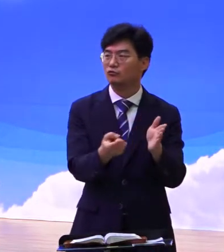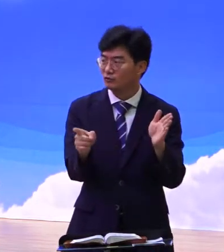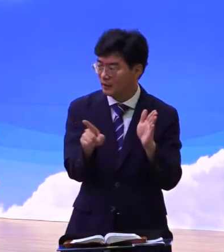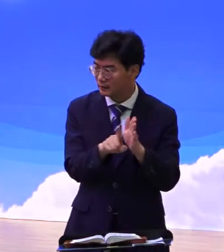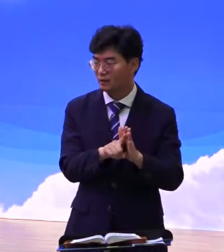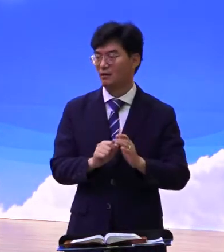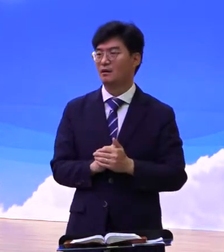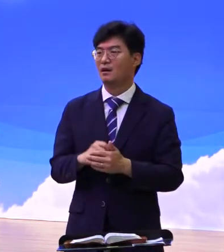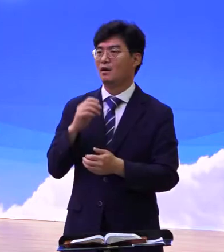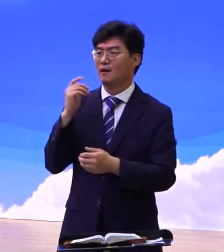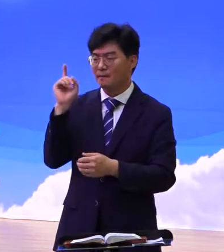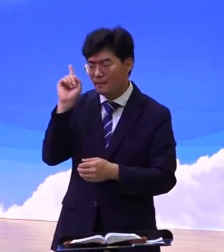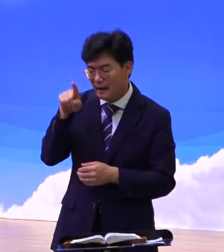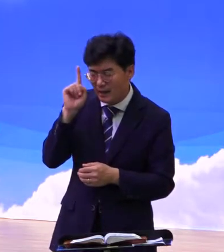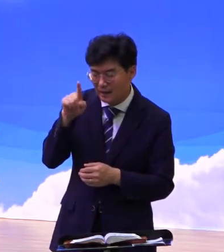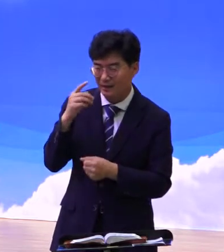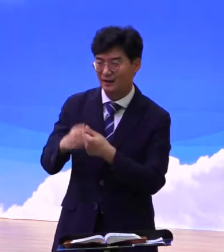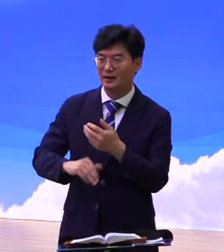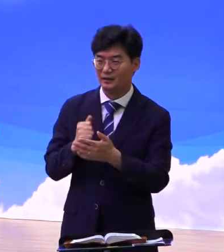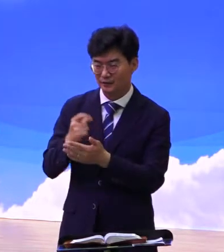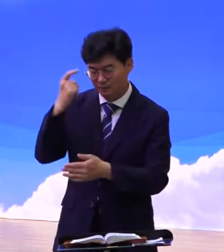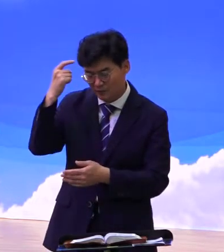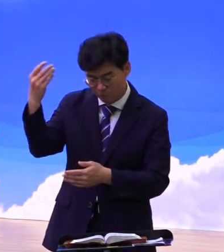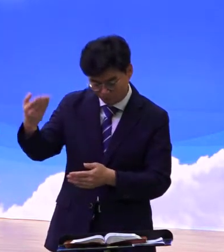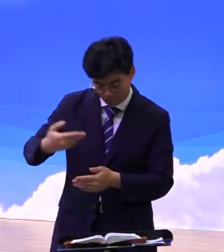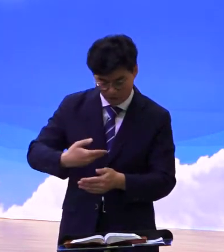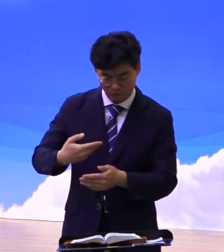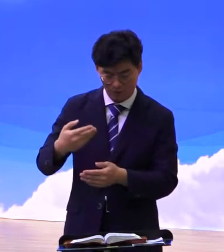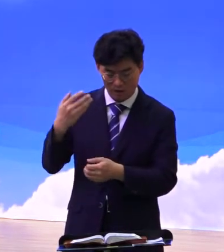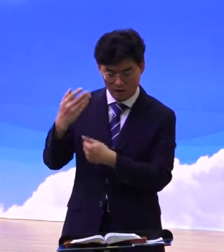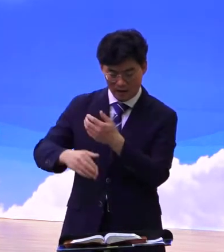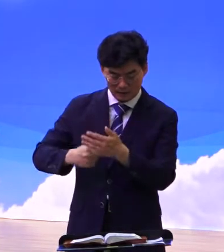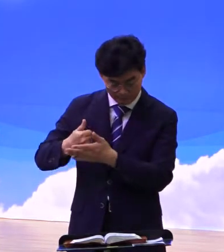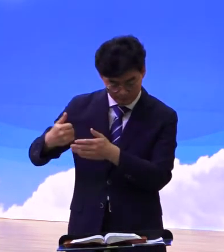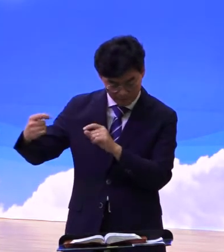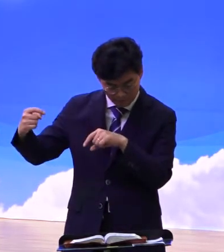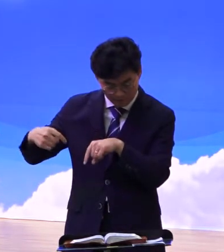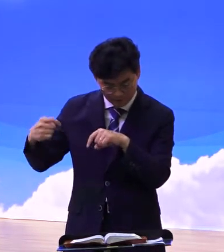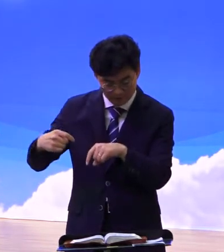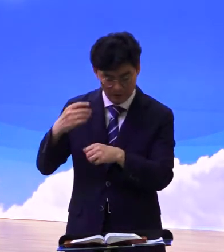매일 하나님께 질문하며 진리를 상고해야 합니다.